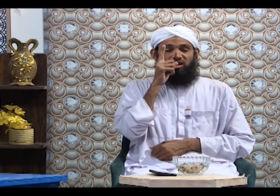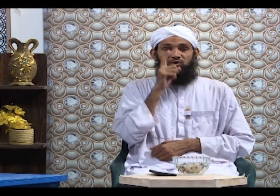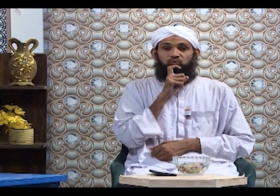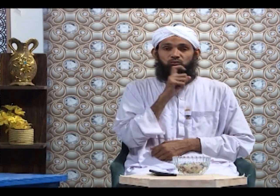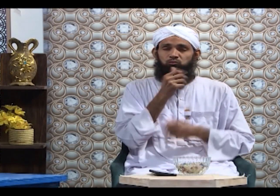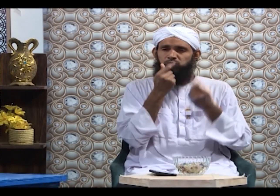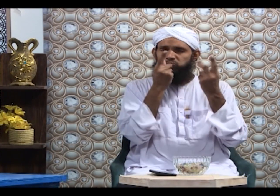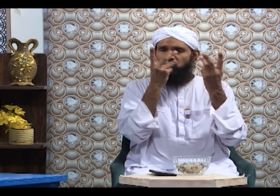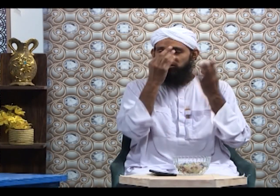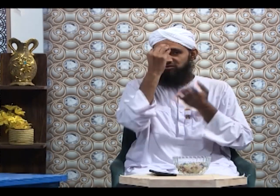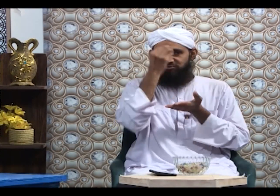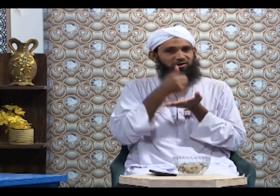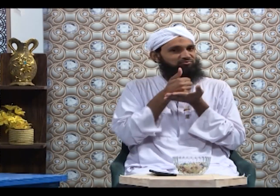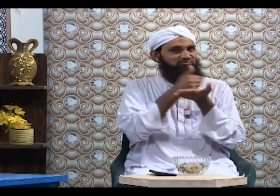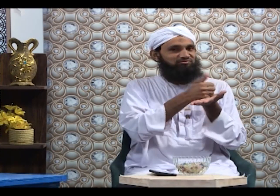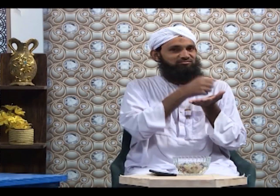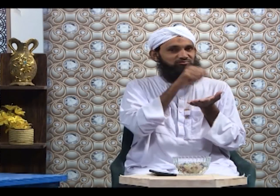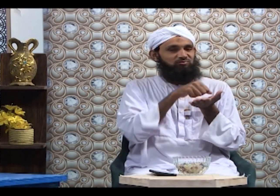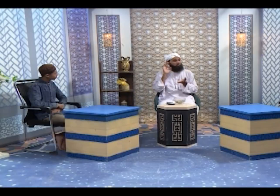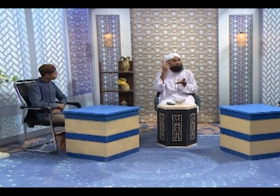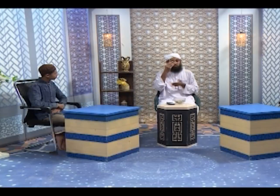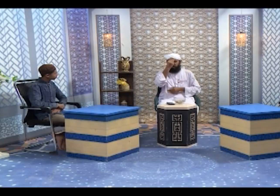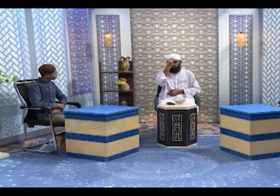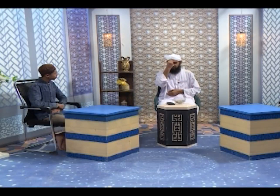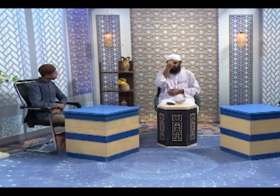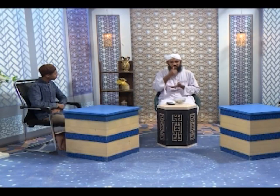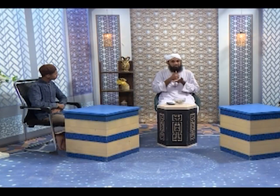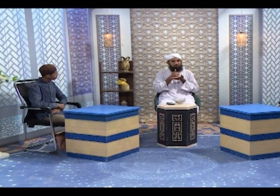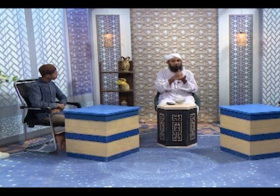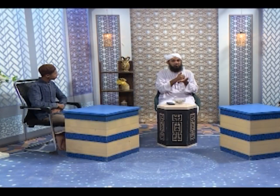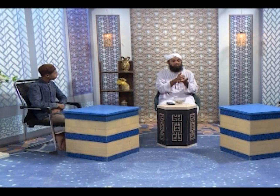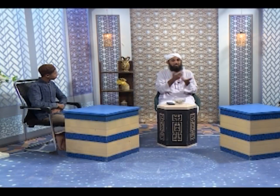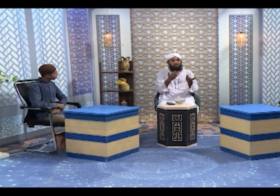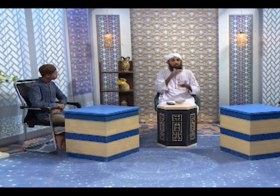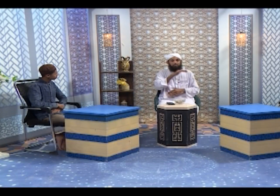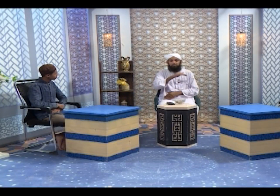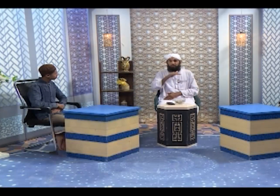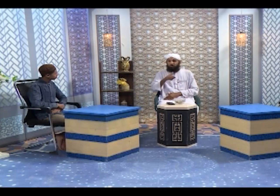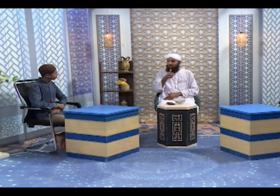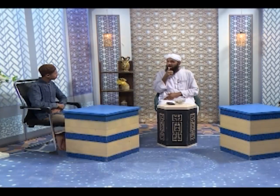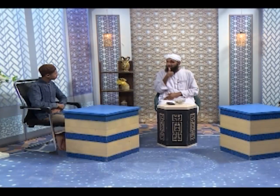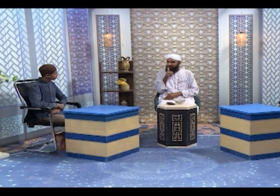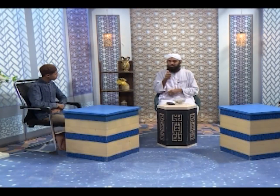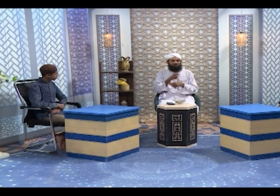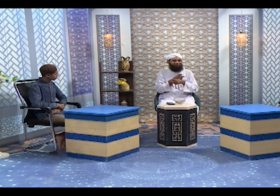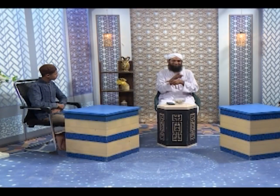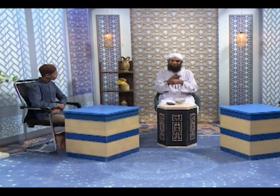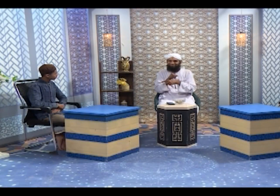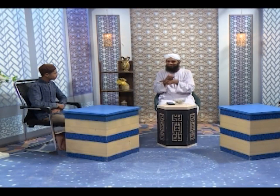کی بنیادی ذمہ داریوں میں سے ایک انتہائی اہم ترین ذمہ داری اولاد کی اچھی تربیت کرنا ہے۔ لہٰذا آج ہم